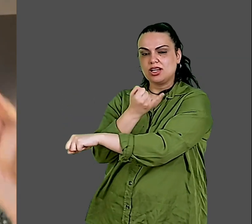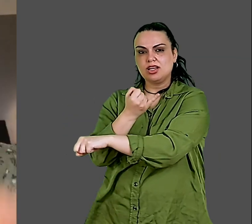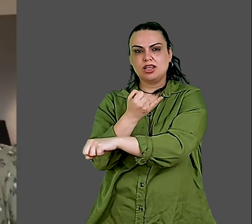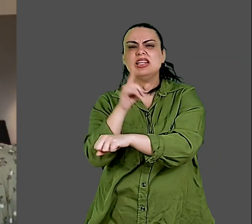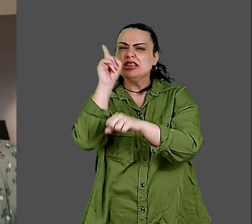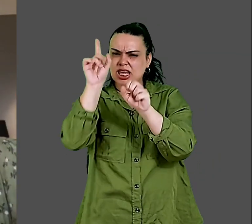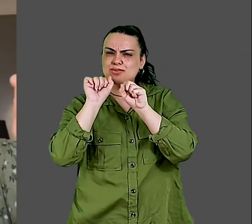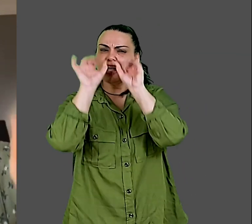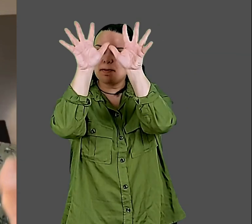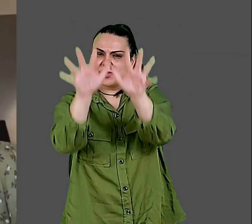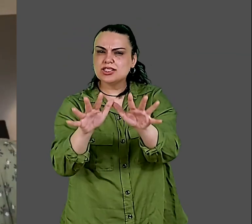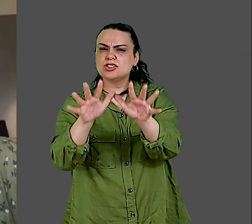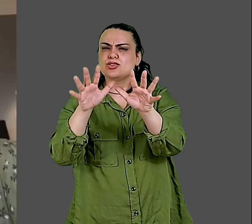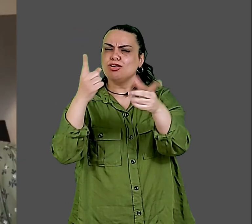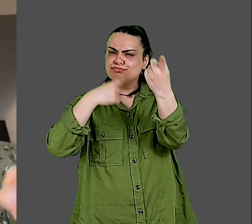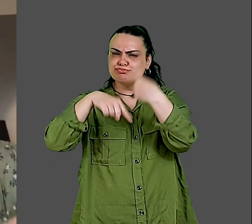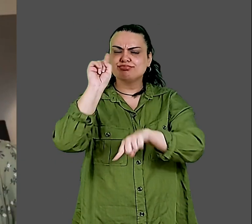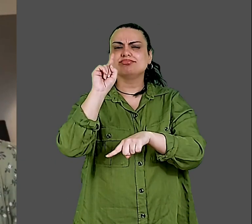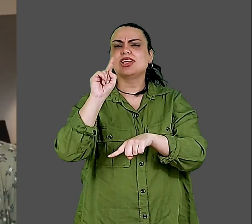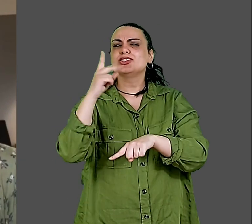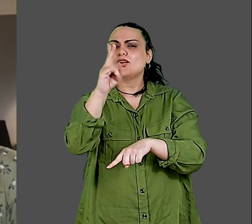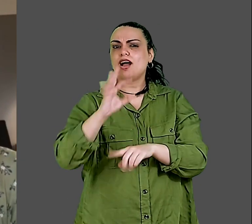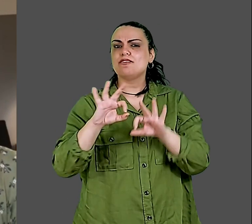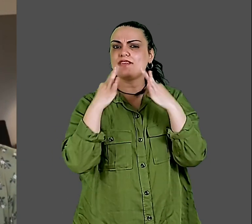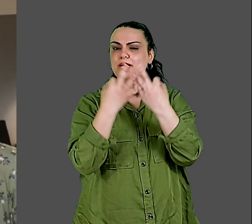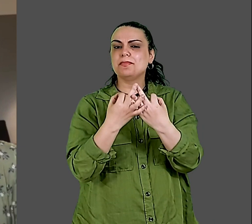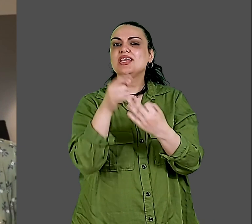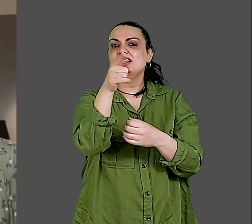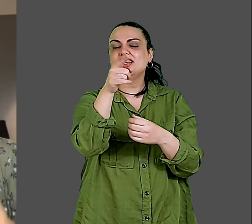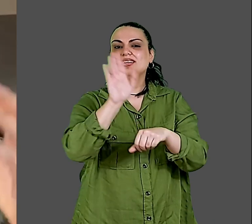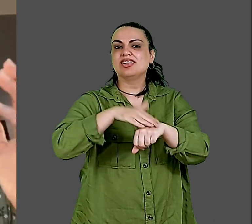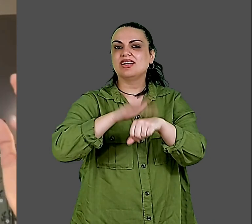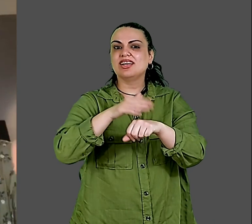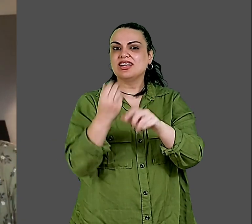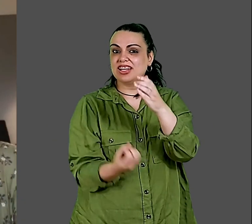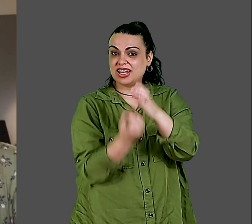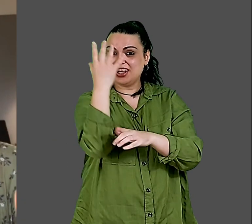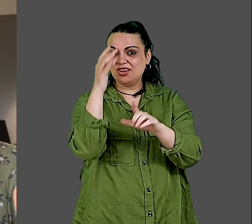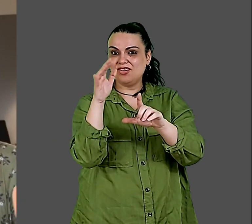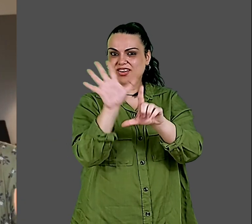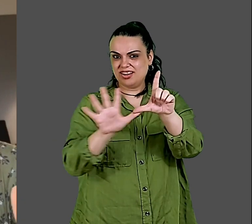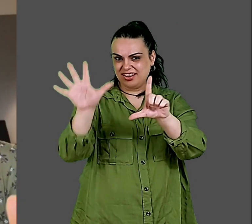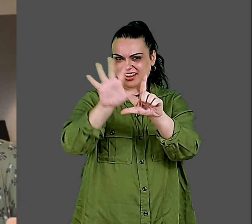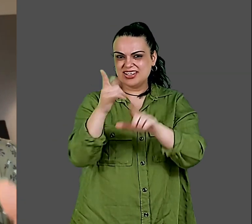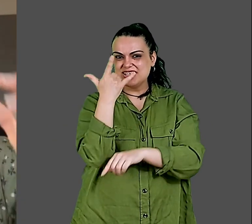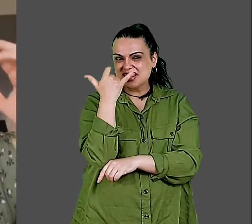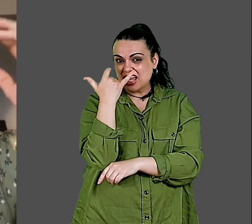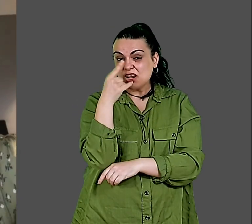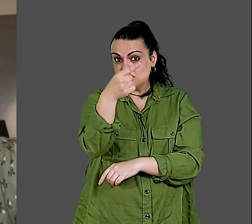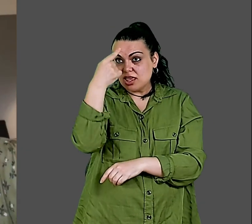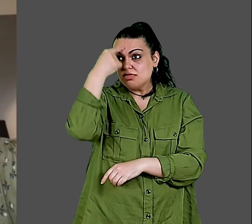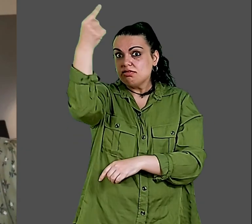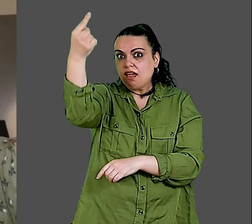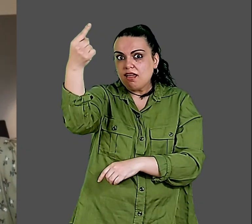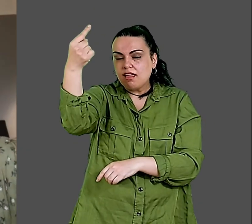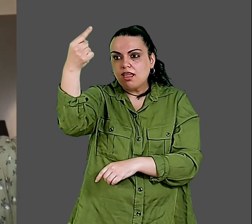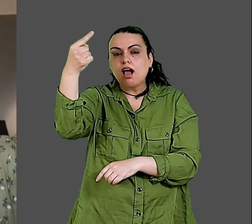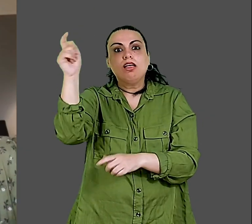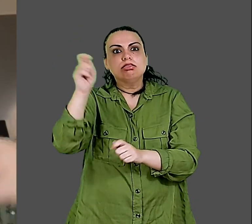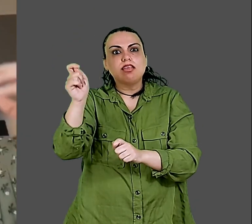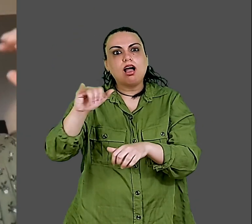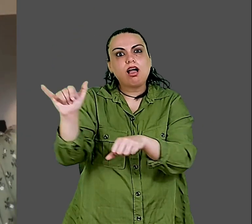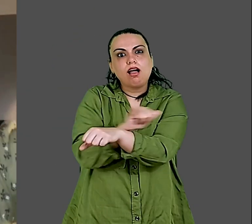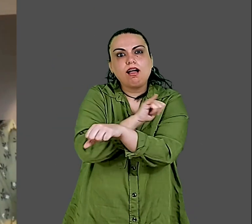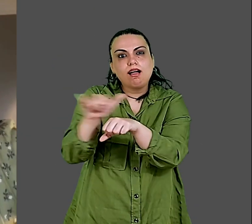Deus abençoe sua vida, salve a sua casa, prospere a sua família. Sabe por quê? Através da ideia que o Senhor teve, para quem tem a mente de Cristo, isso